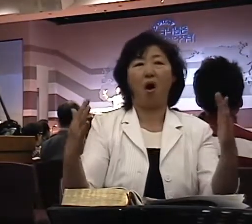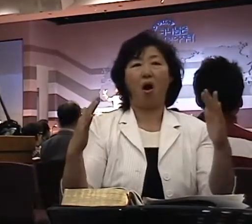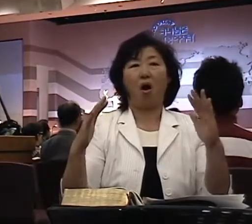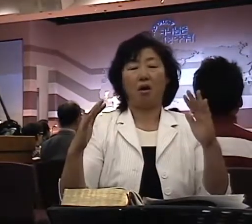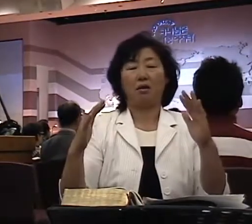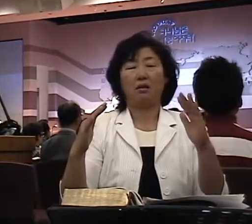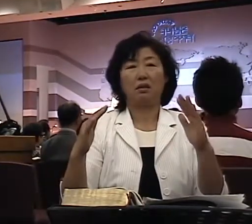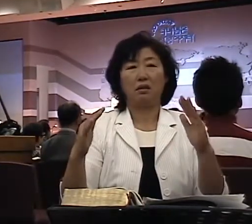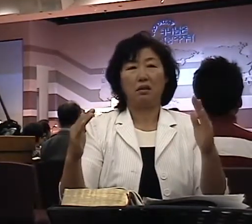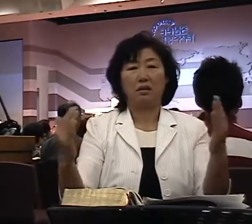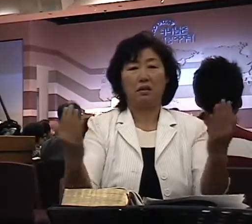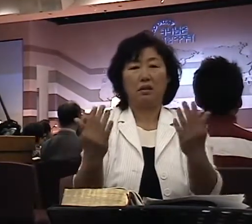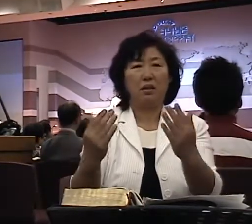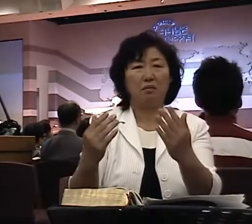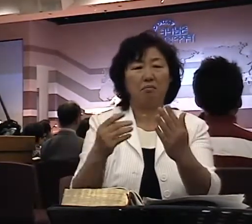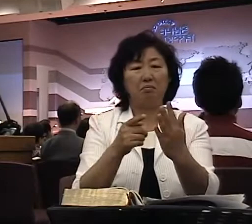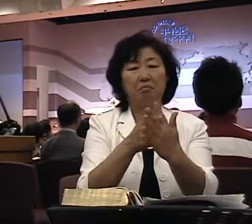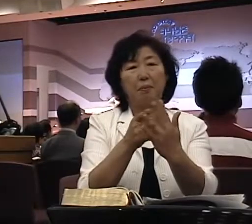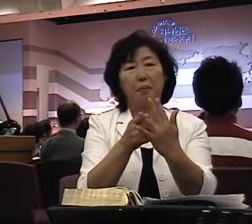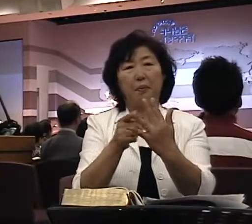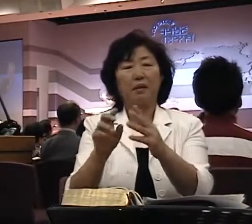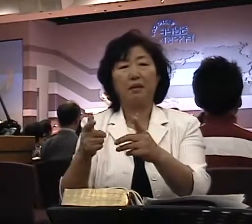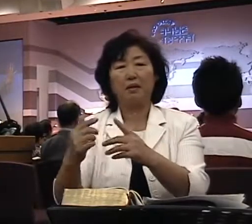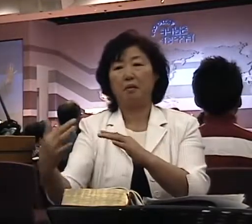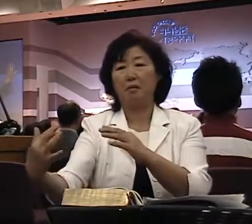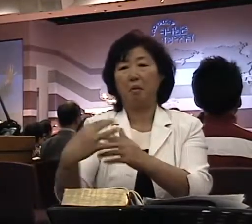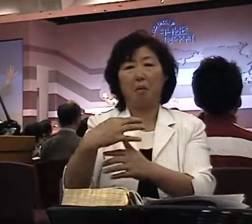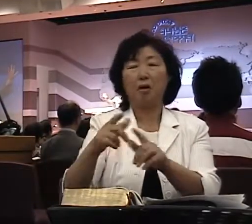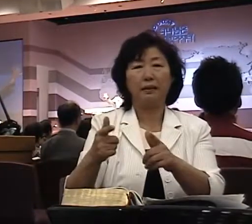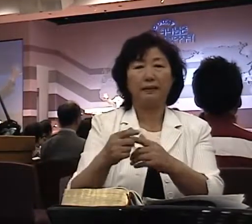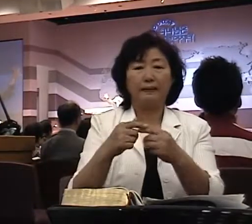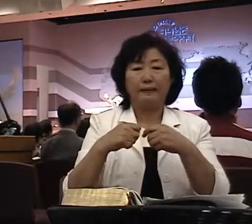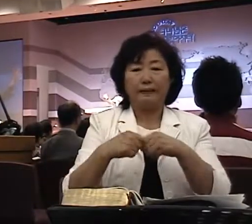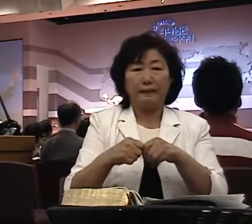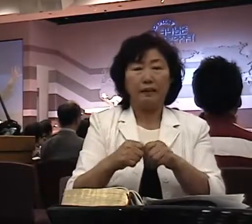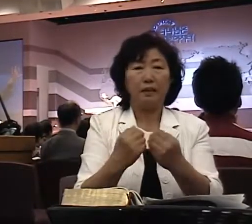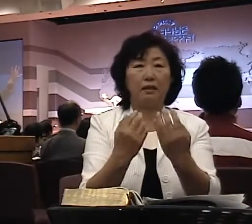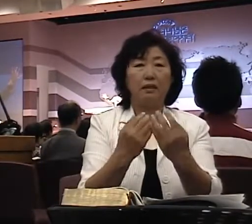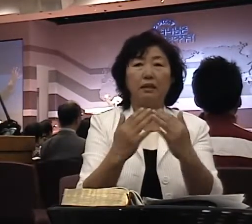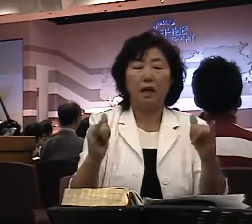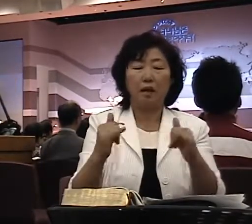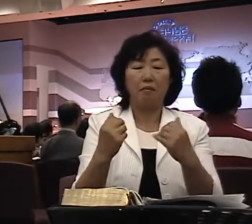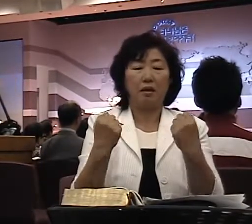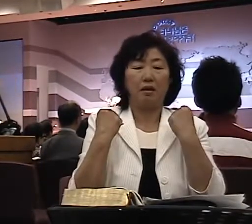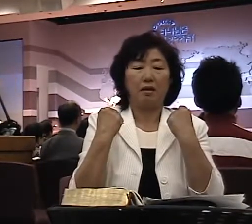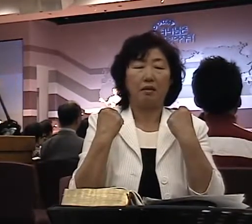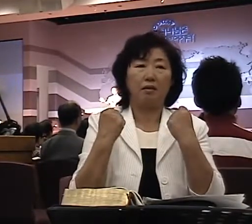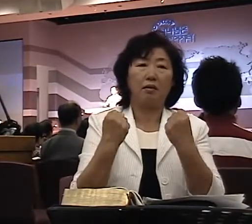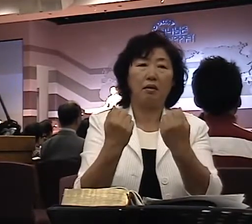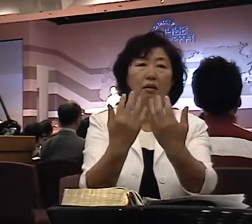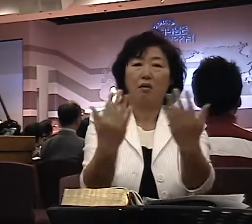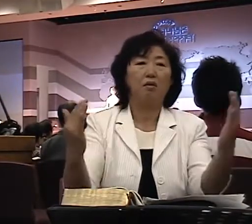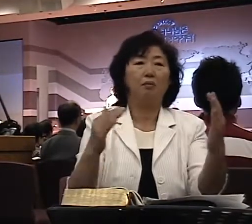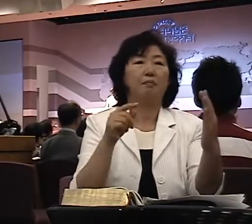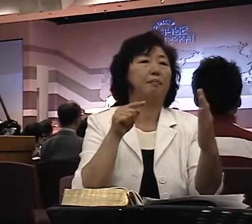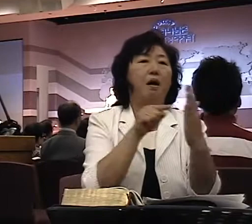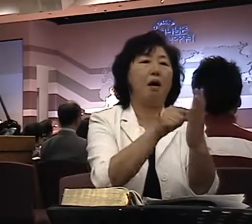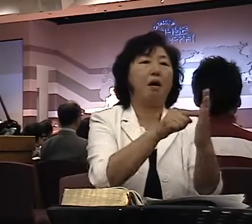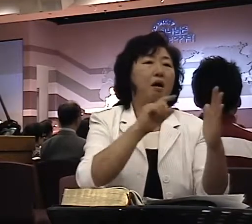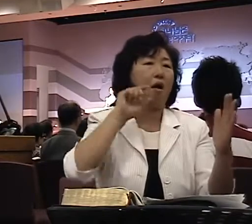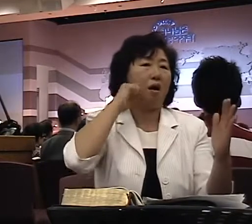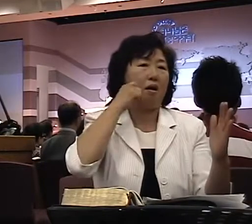있어서 침범을 받은 게 아닙니다. 그 벽은 철저한 벽입니다. 사람의 힘으로, 인간의 힘으로 그 당시 뚫을 수 없는